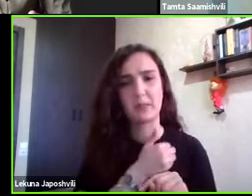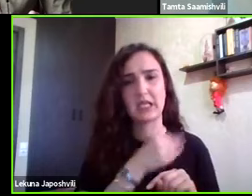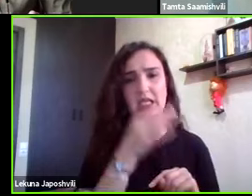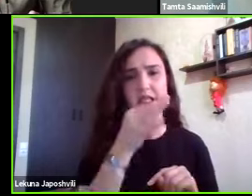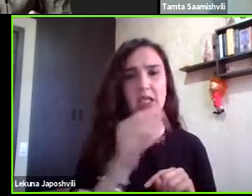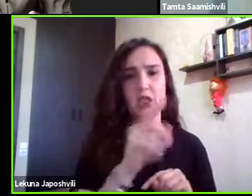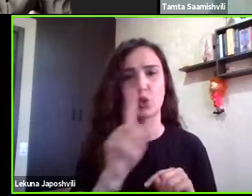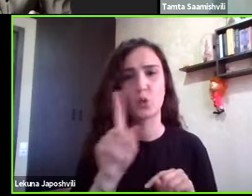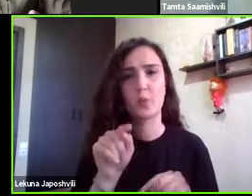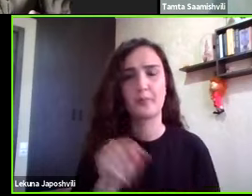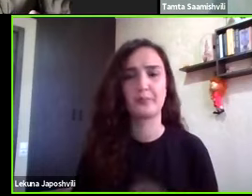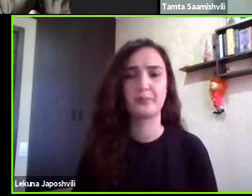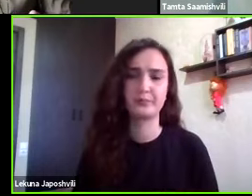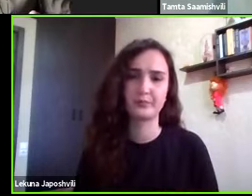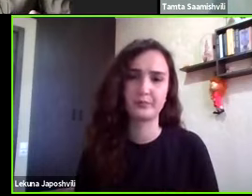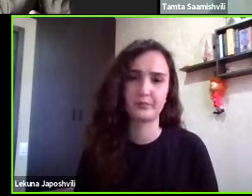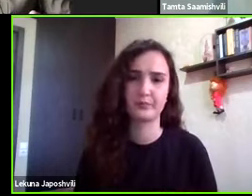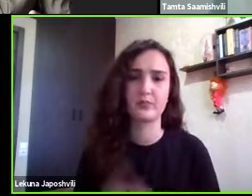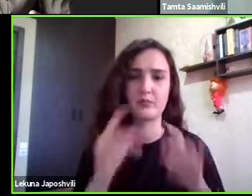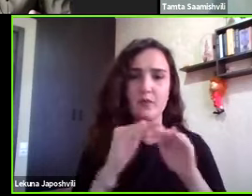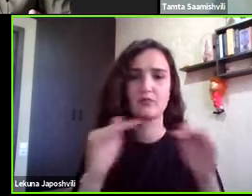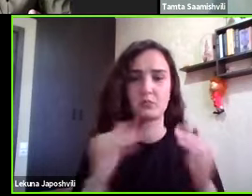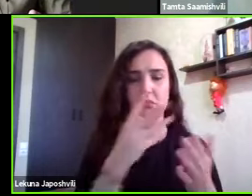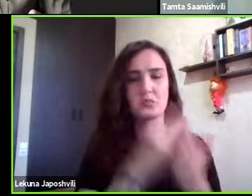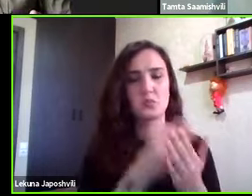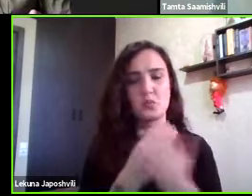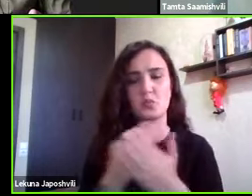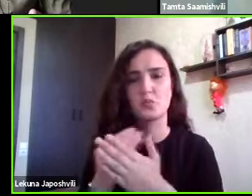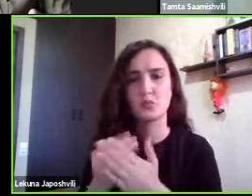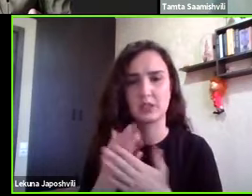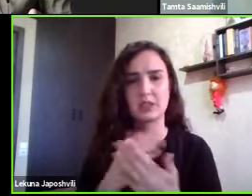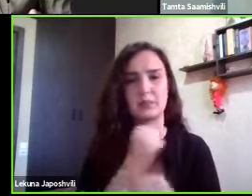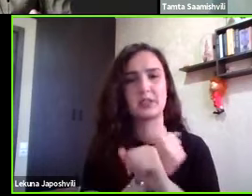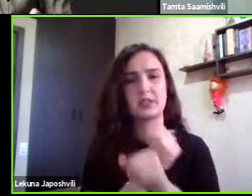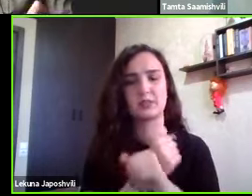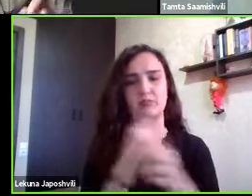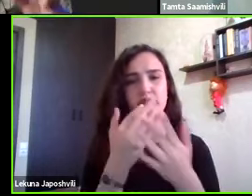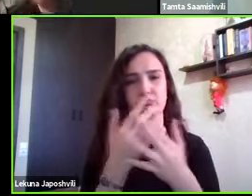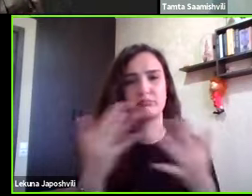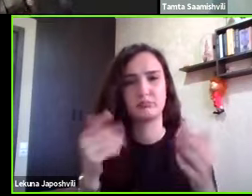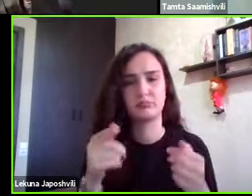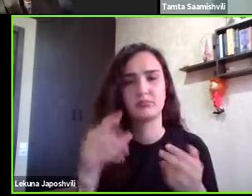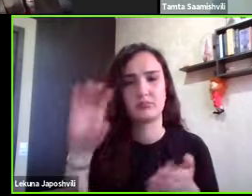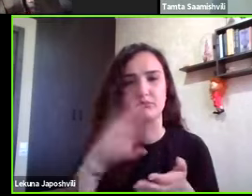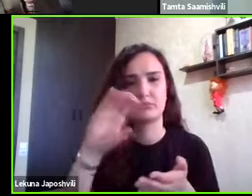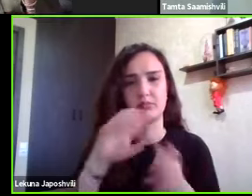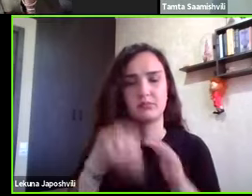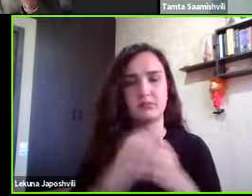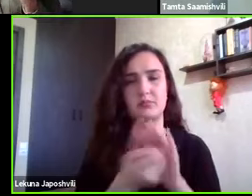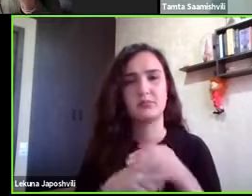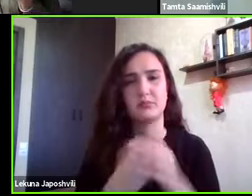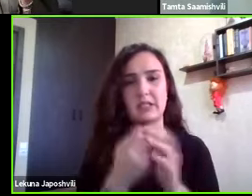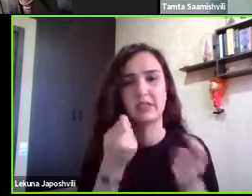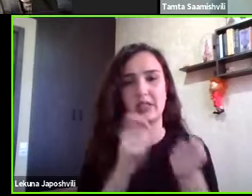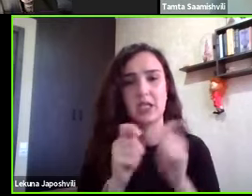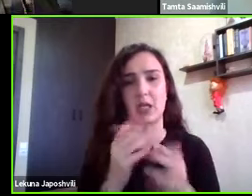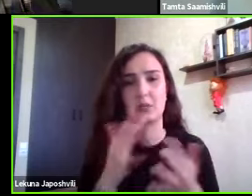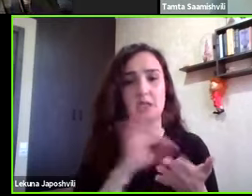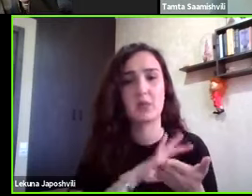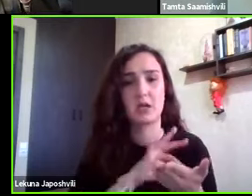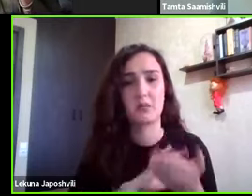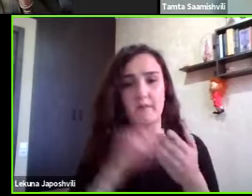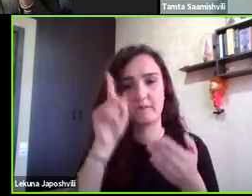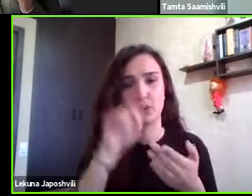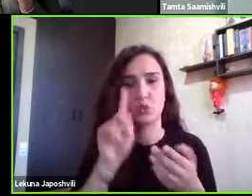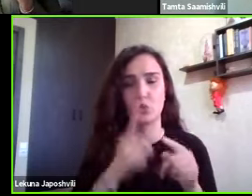რომ ბავშვებში თავისებურებით გამოირჩევა ეხა სპირტიანი ესეთი ნივთიერებების ხმარება, ვიცით, რომ